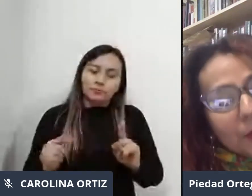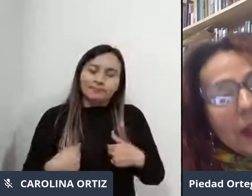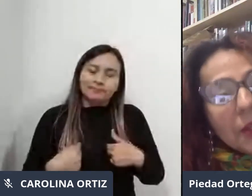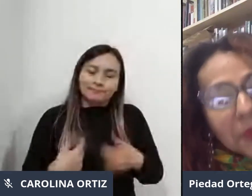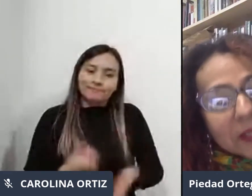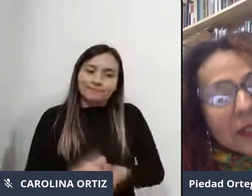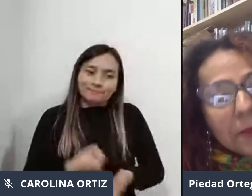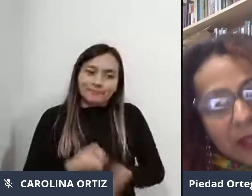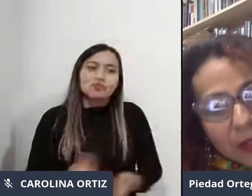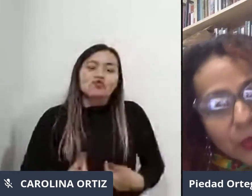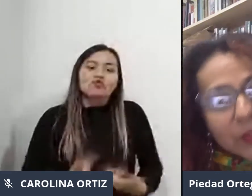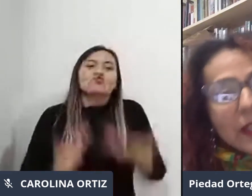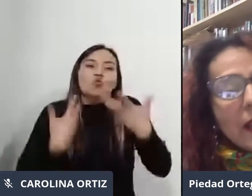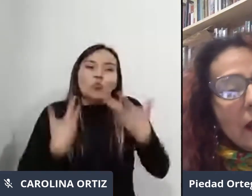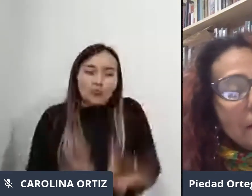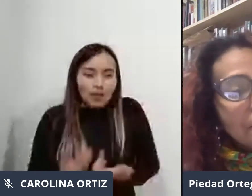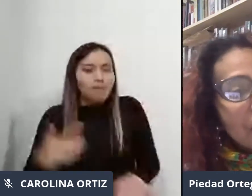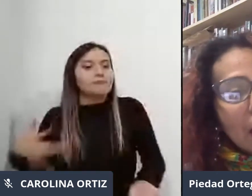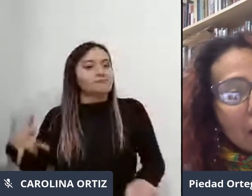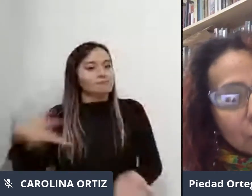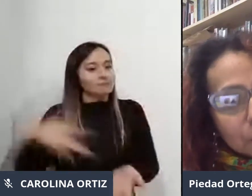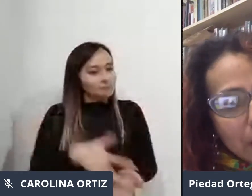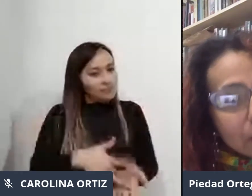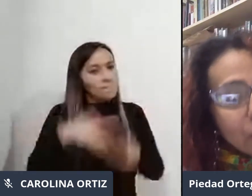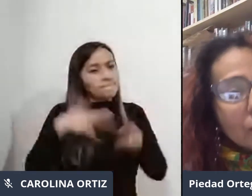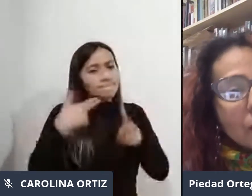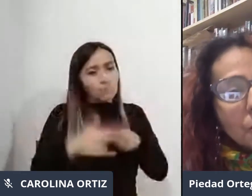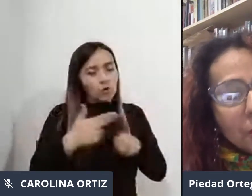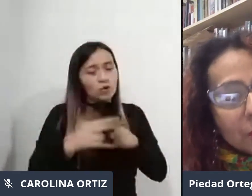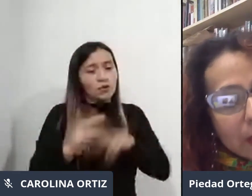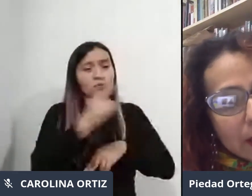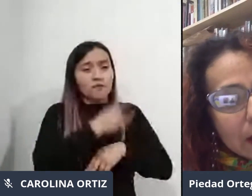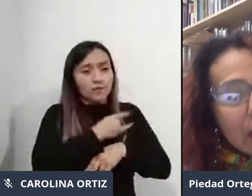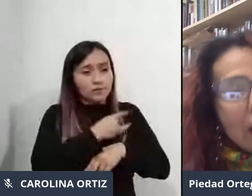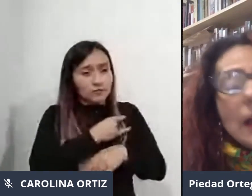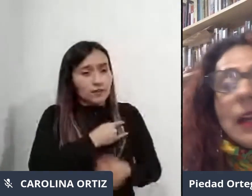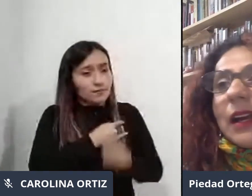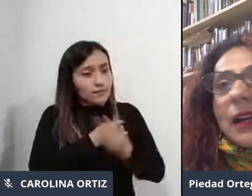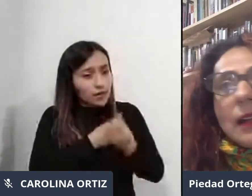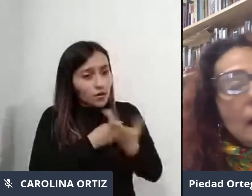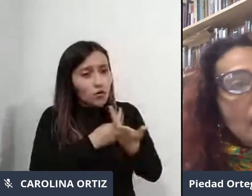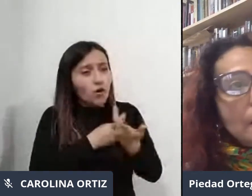pronto a la Universidad Pedagógica, a sus patios, a su biblioteca,